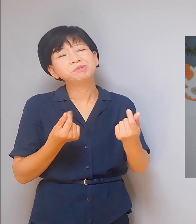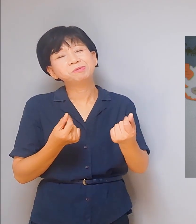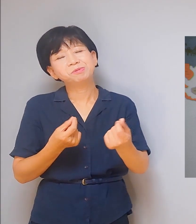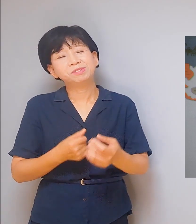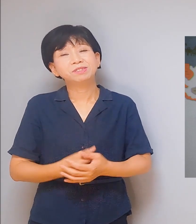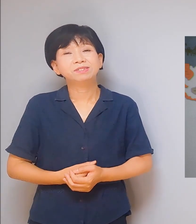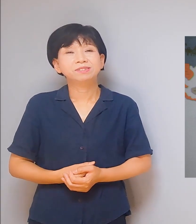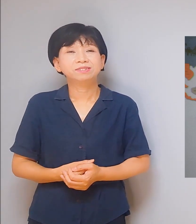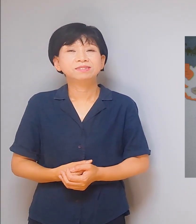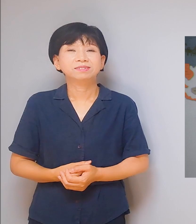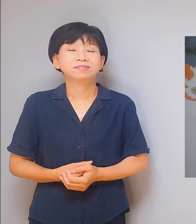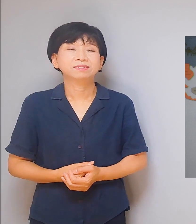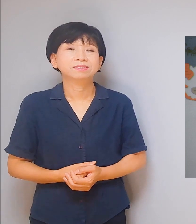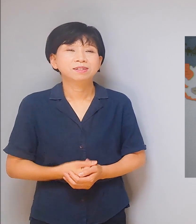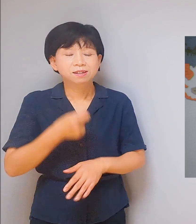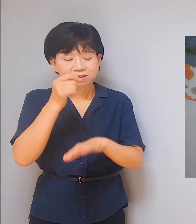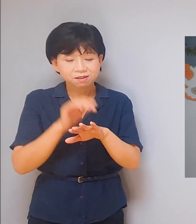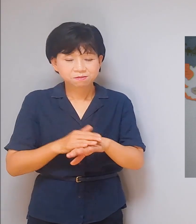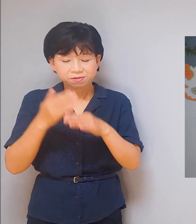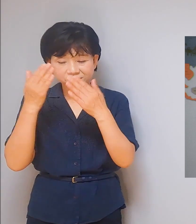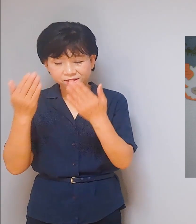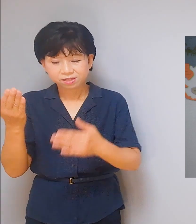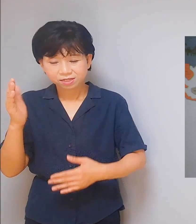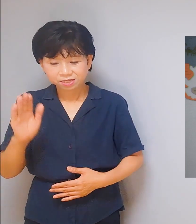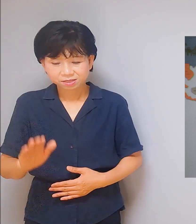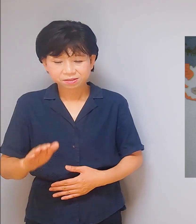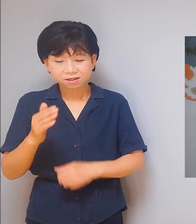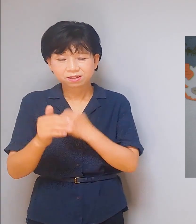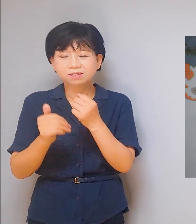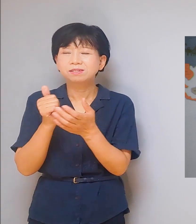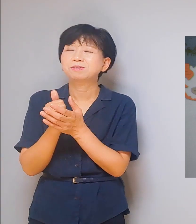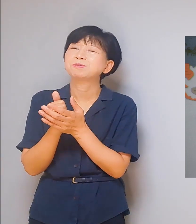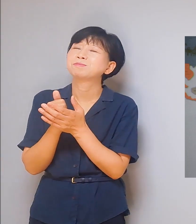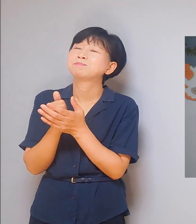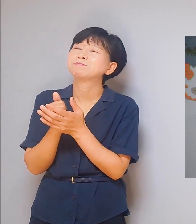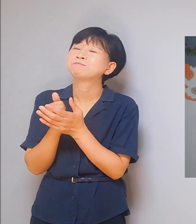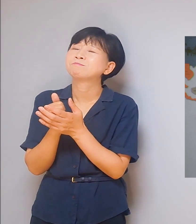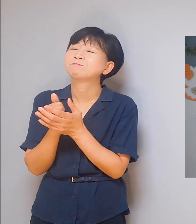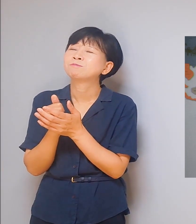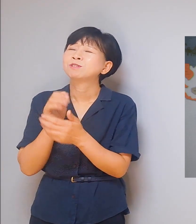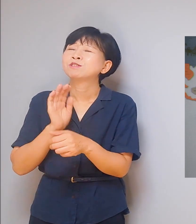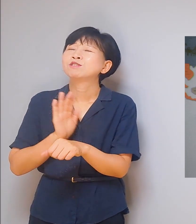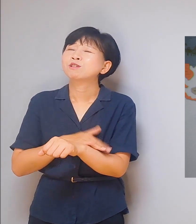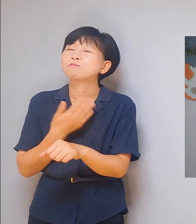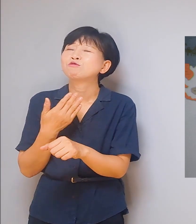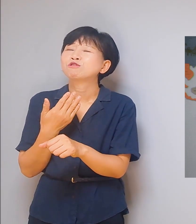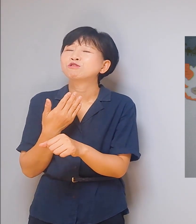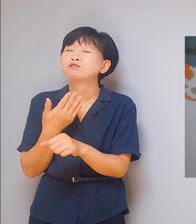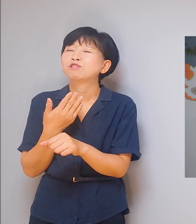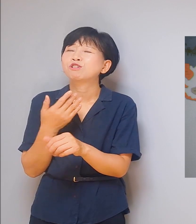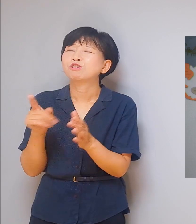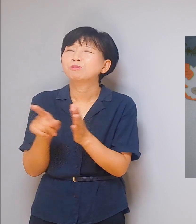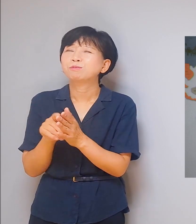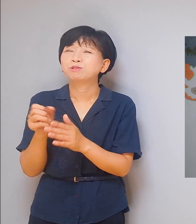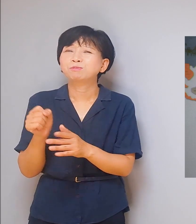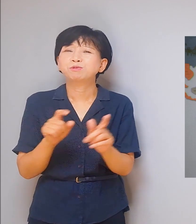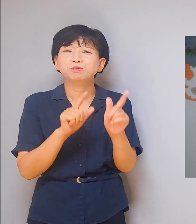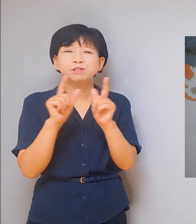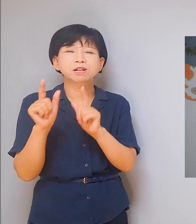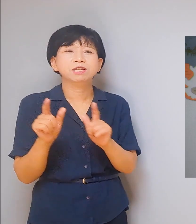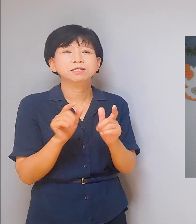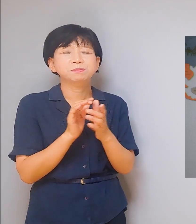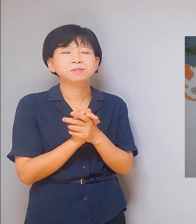거죠. 예배를 드리러 나올 때는 하나님 어쩌겠어요, 잘못했어요, 이제는 믿음으로